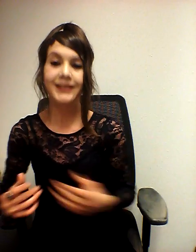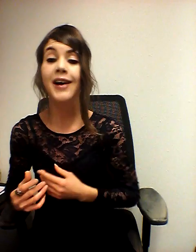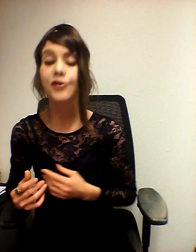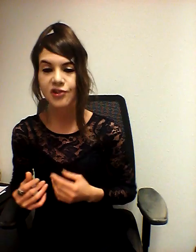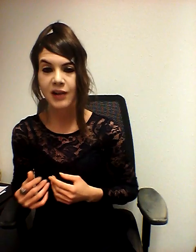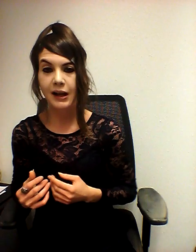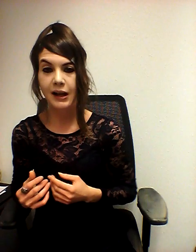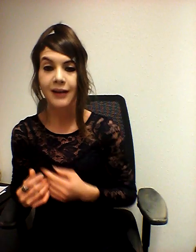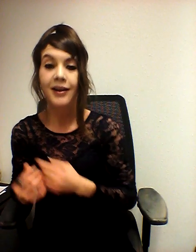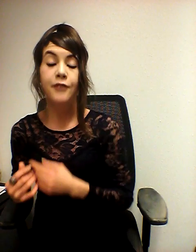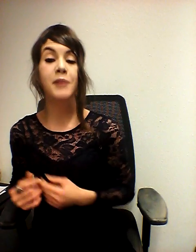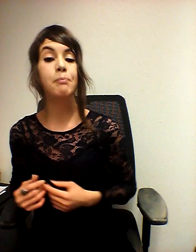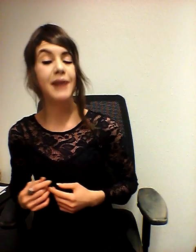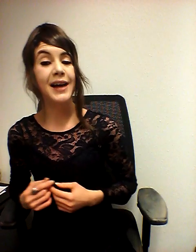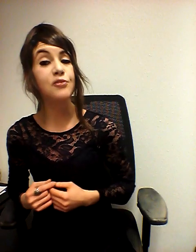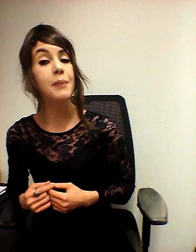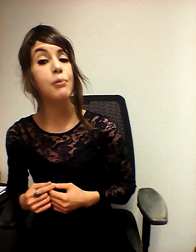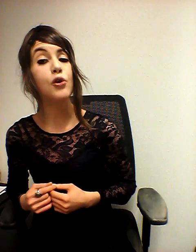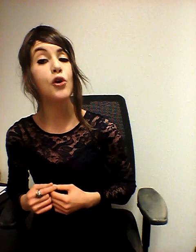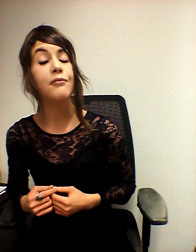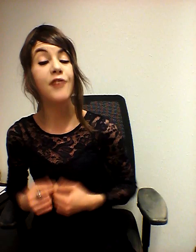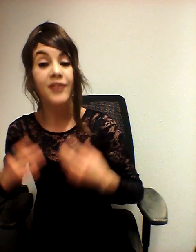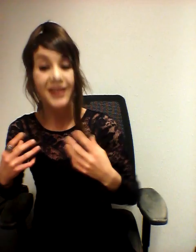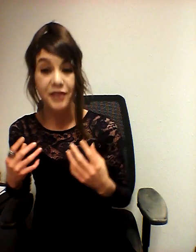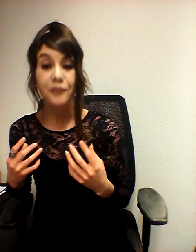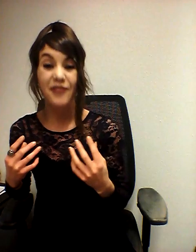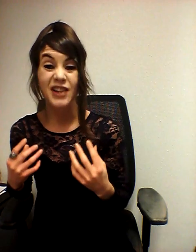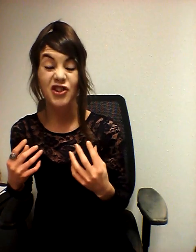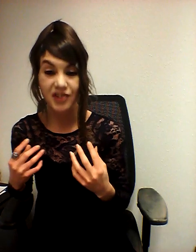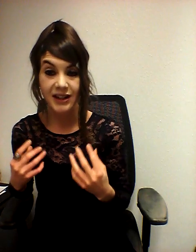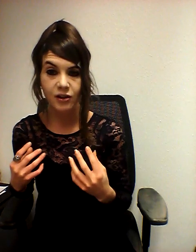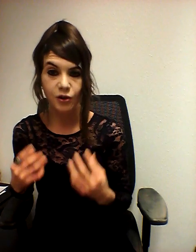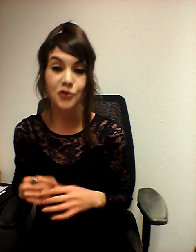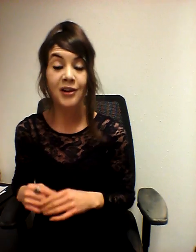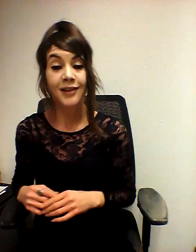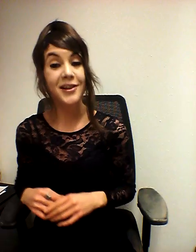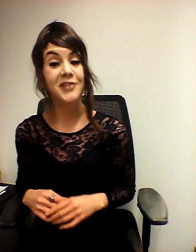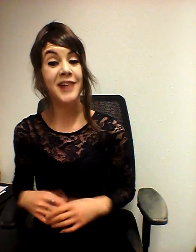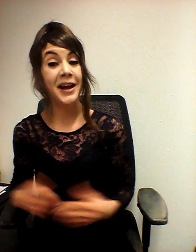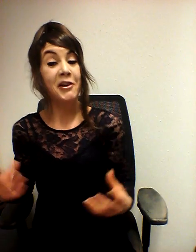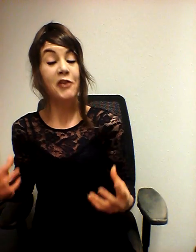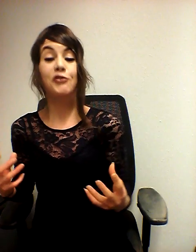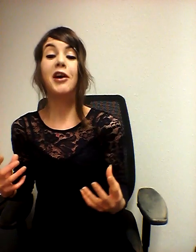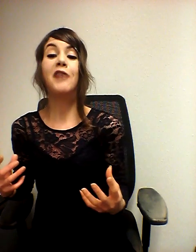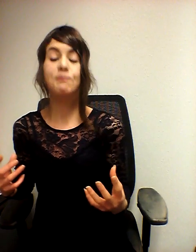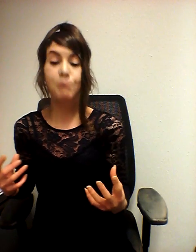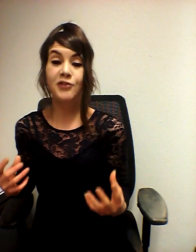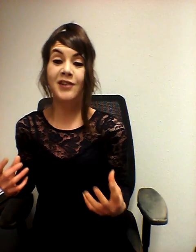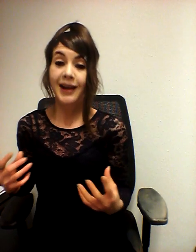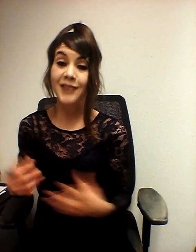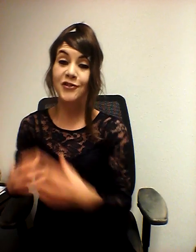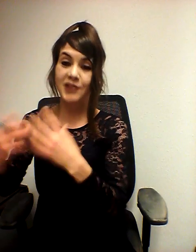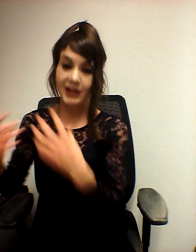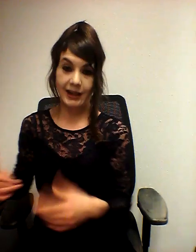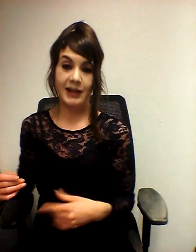jouw cellen vindt plaats met behulp van fels dat zijn transport en secretie